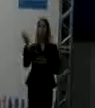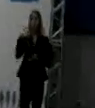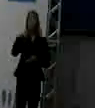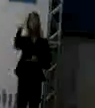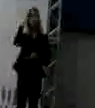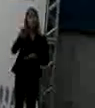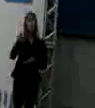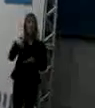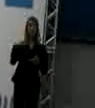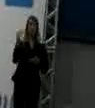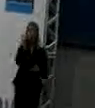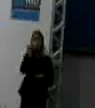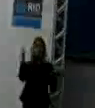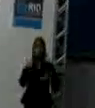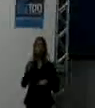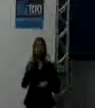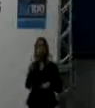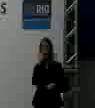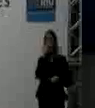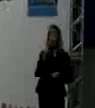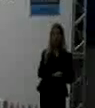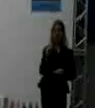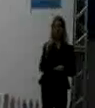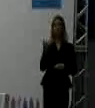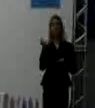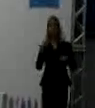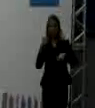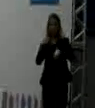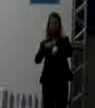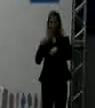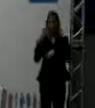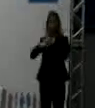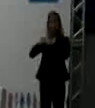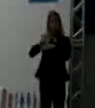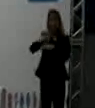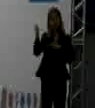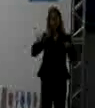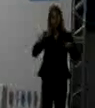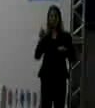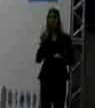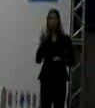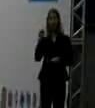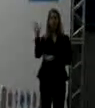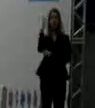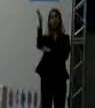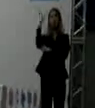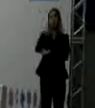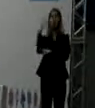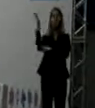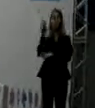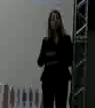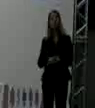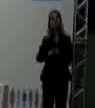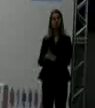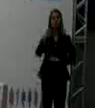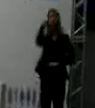já é suficiente, me parece que ainda não, também não dá tempo em 3 anos, mas essa é uma bandeira que nunca deve esmorecer,